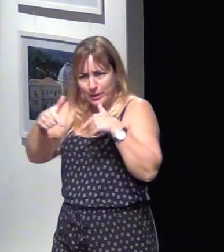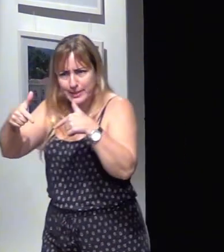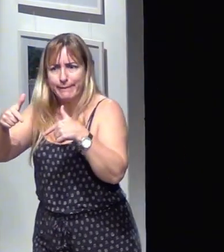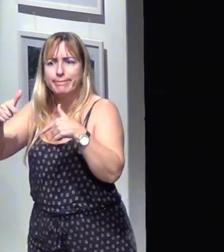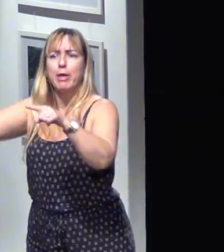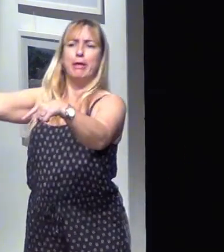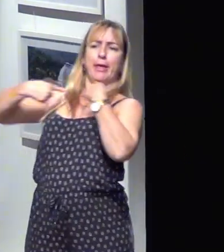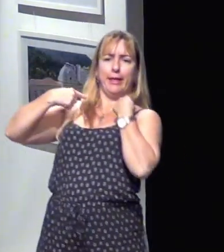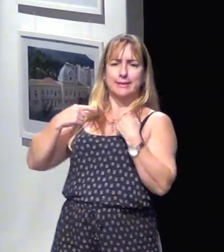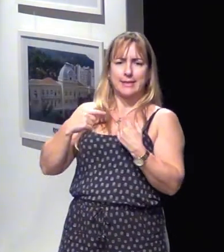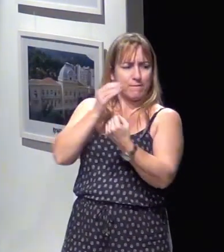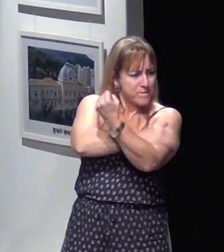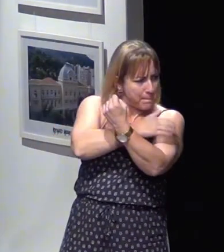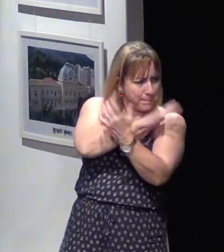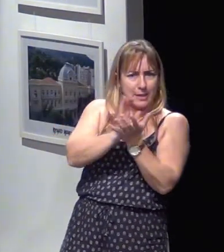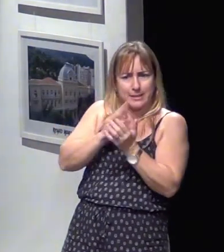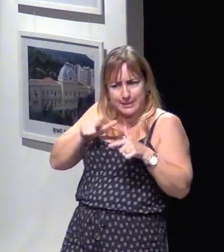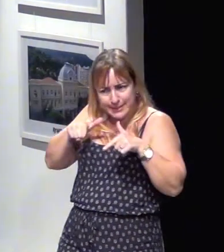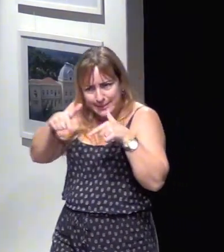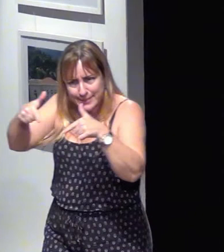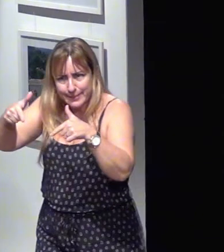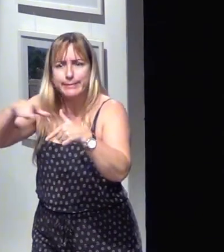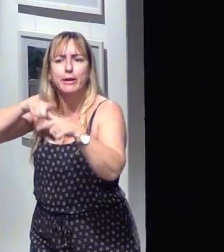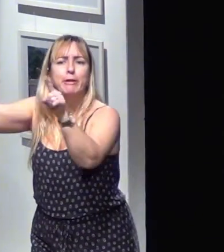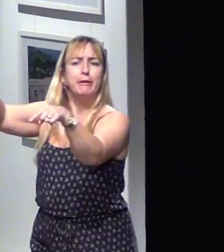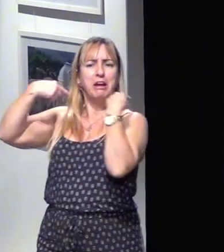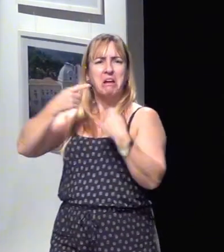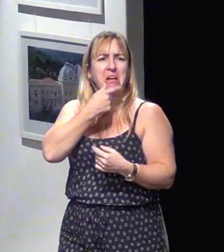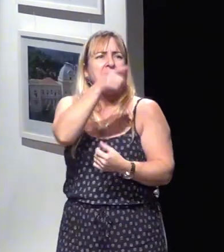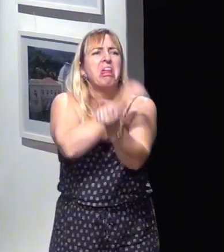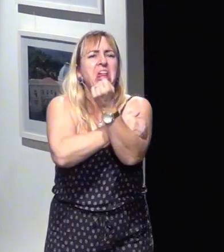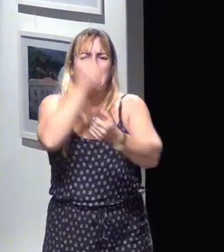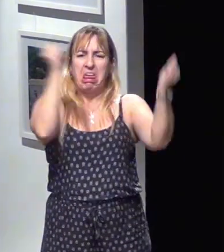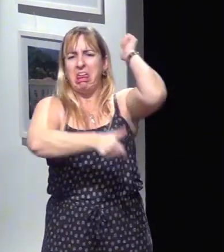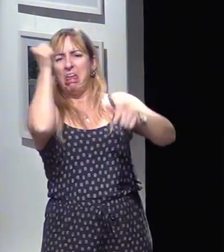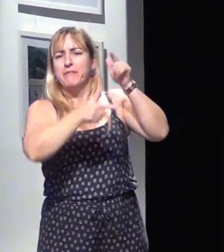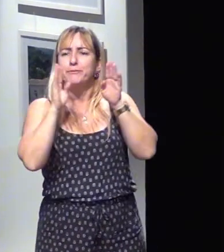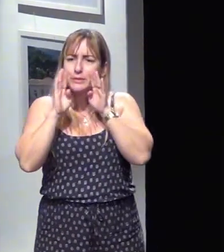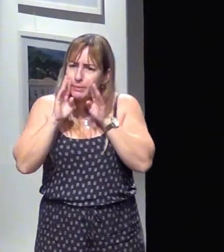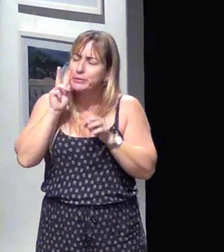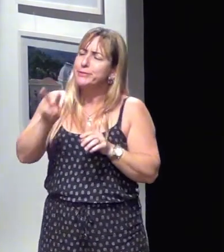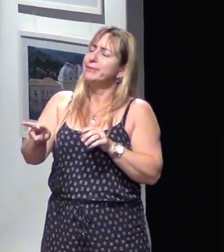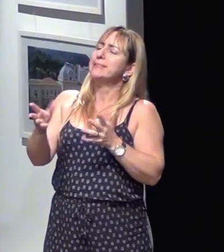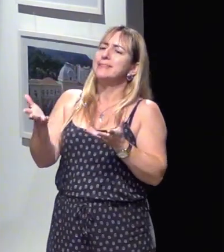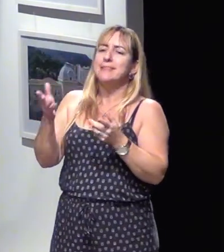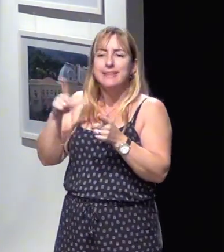A mulher luta e acaba sendo violentada, silenciada por conta disso, por conta do machismo. A